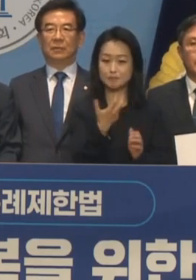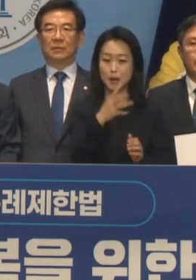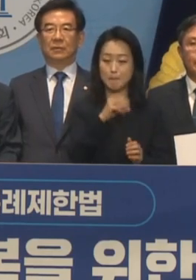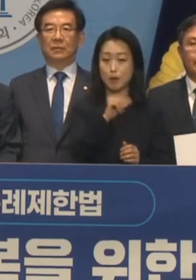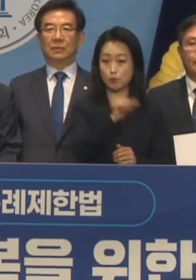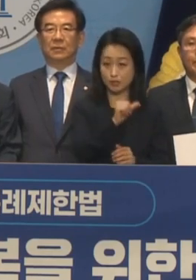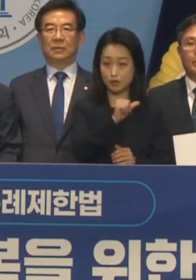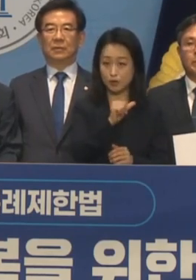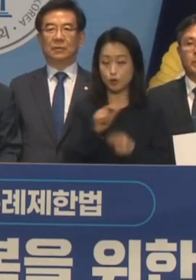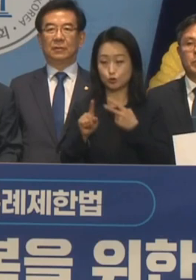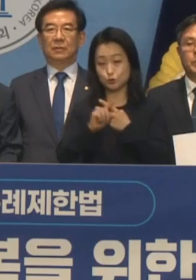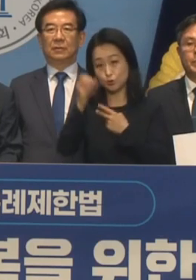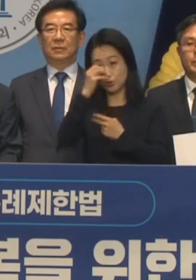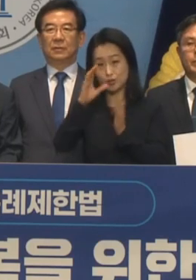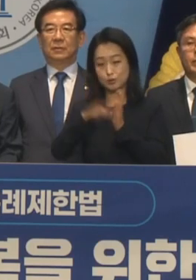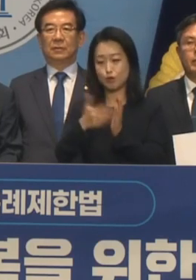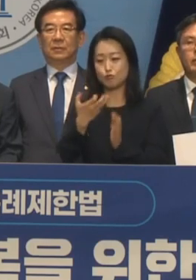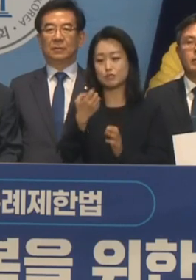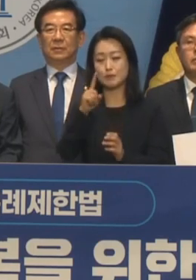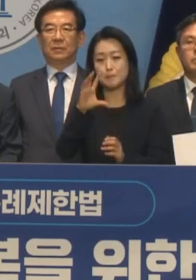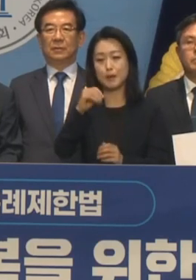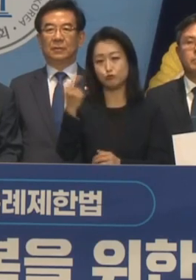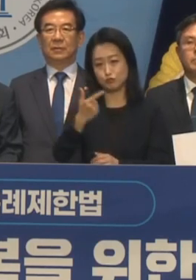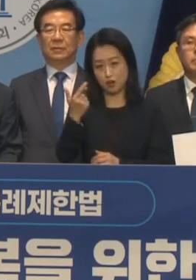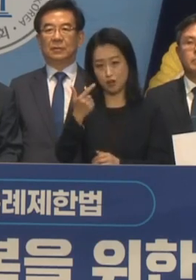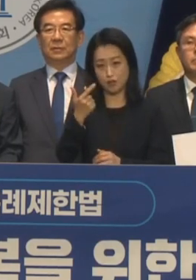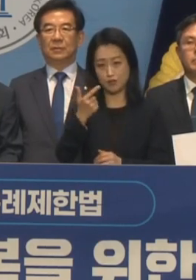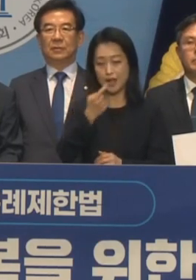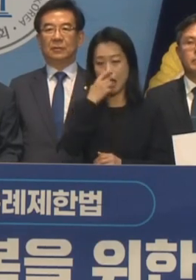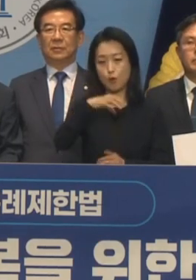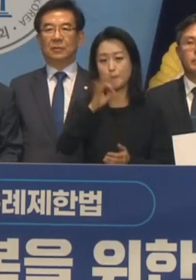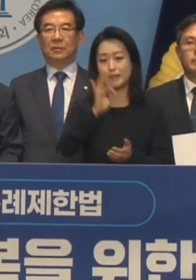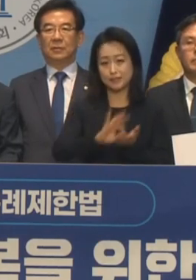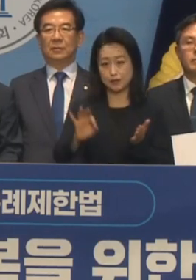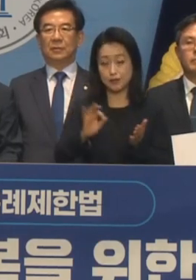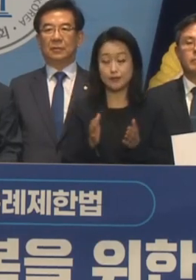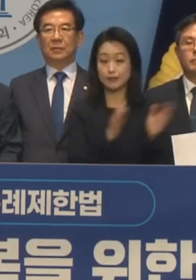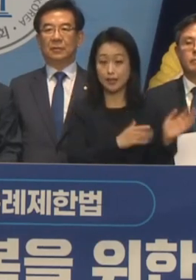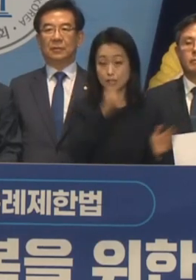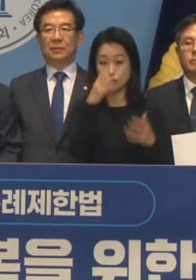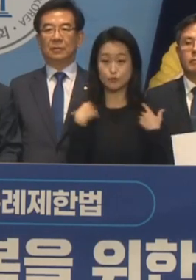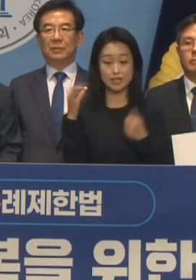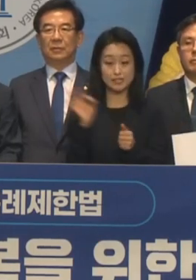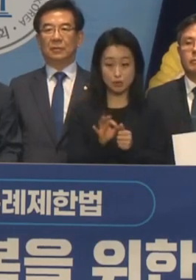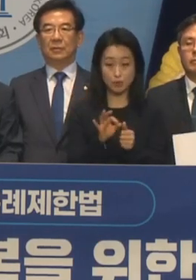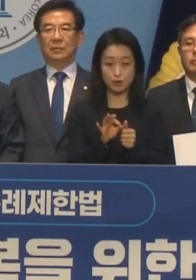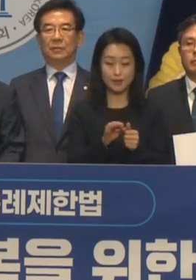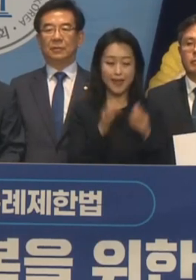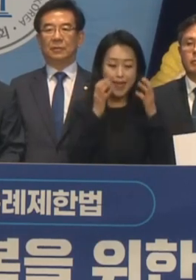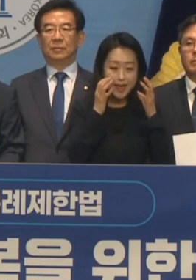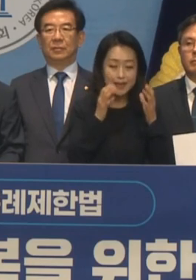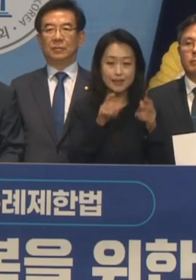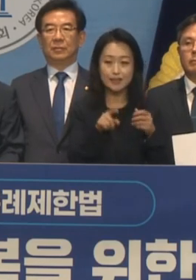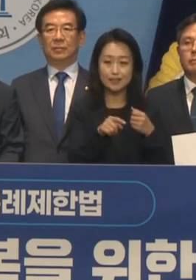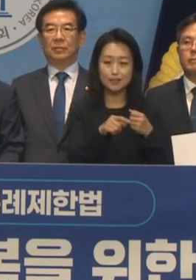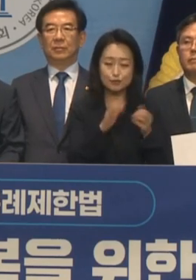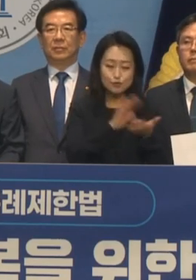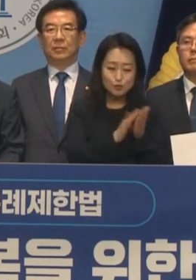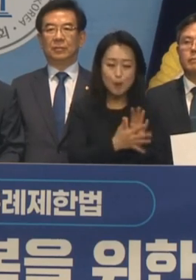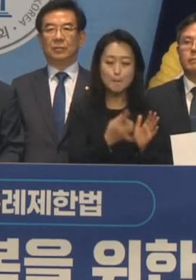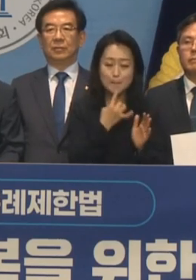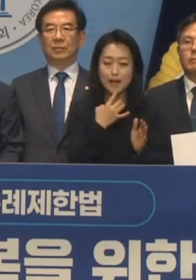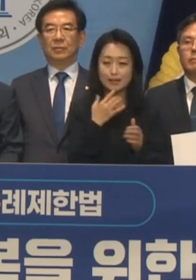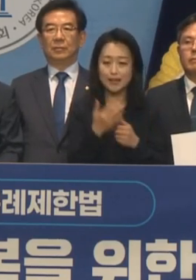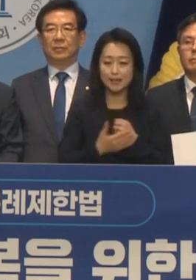원, 중고등학생은 91만 6천 원입니다. 그러나 정부의 지원 정책은 대부분 영유아기에 집중되어